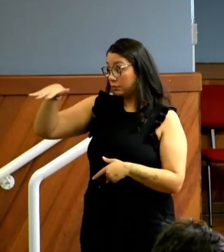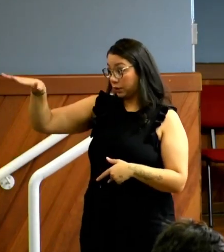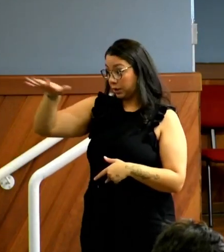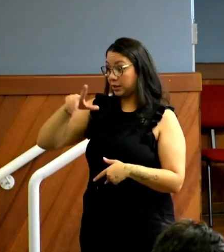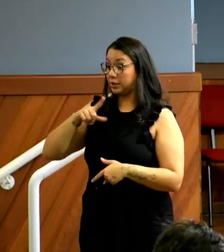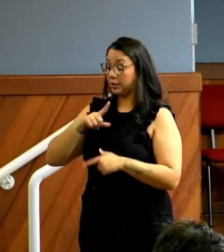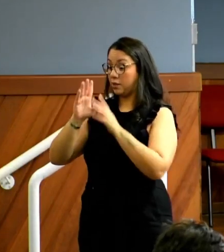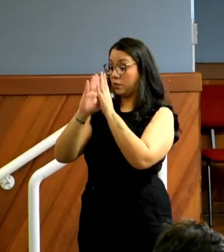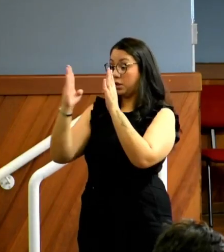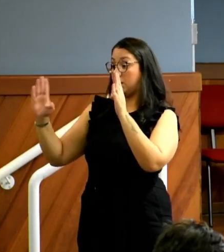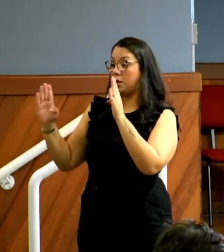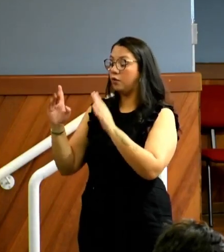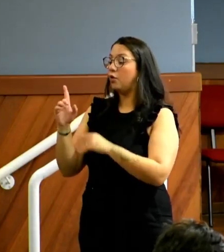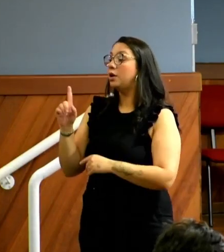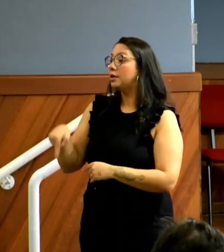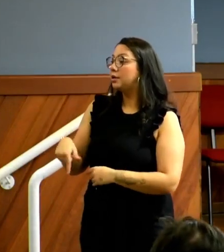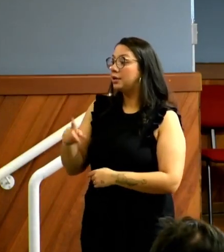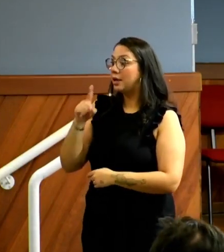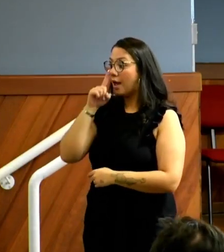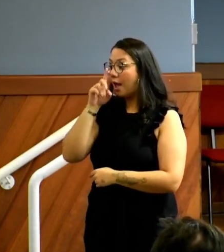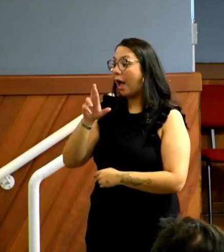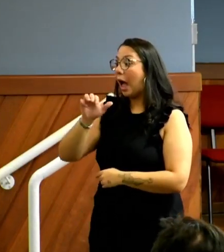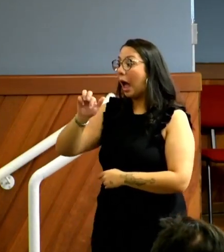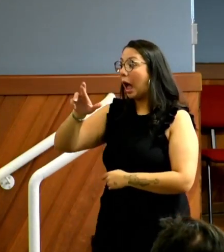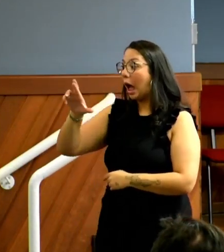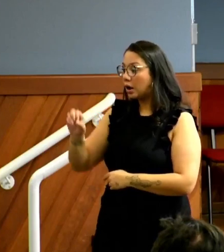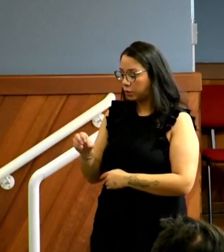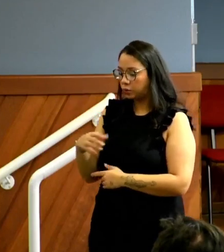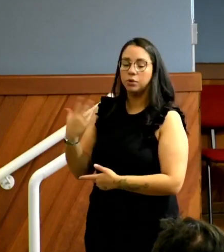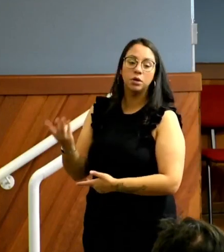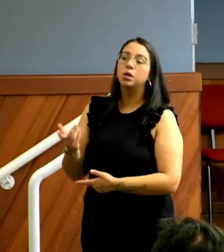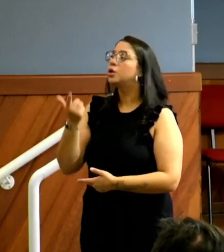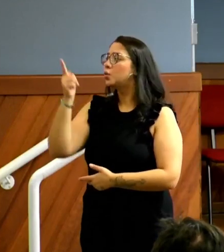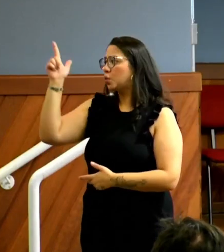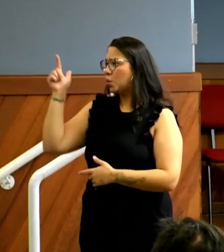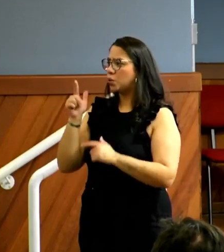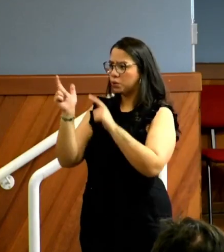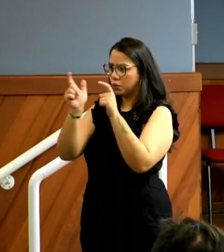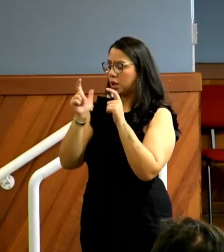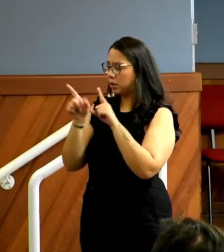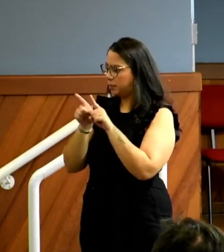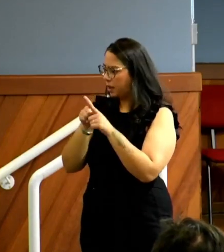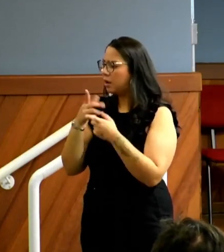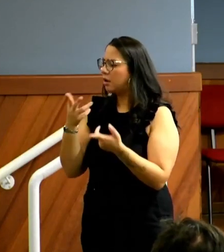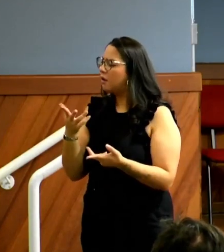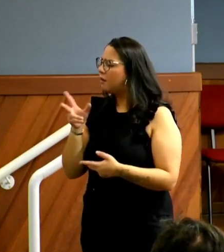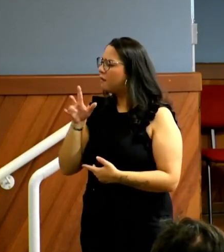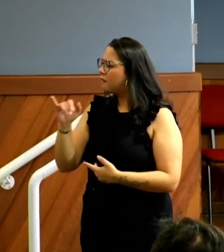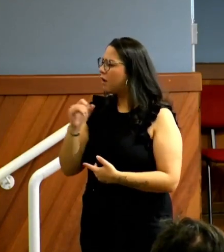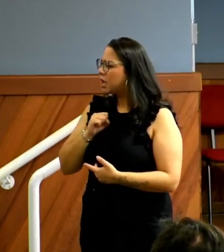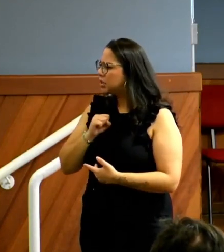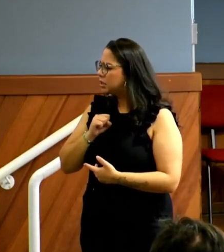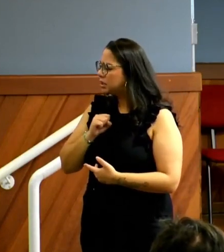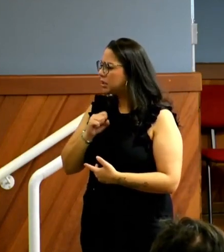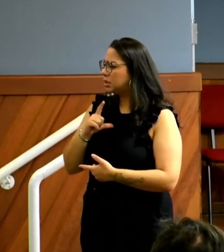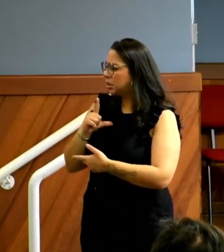livros raros. Nós também temos um acervo de livros raros. Assim, em outros lugares também, né? A gente vai ficar, por exemplo, pegando